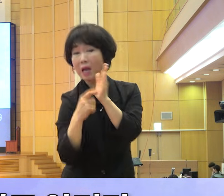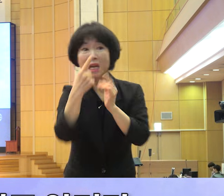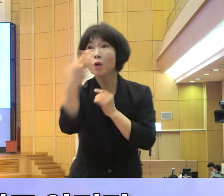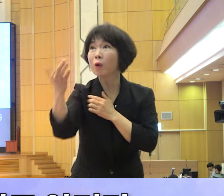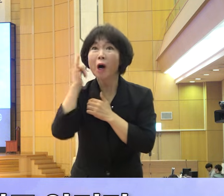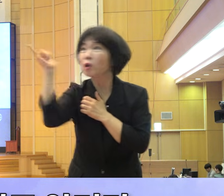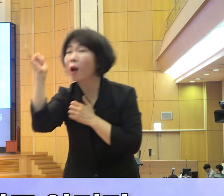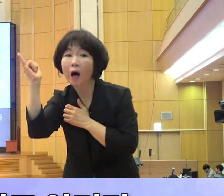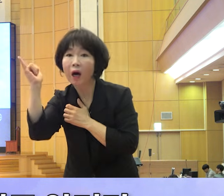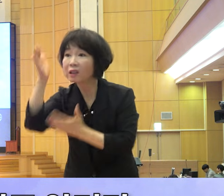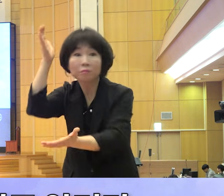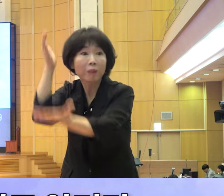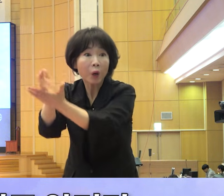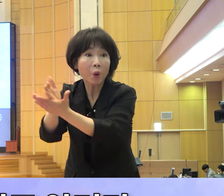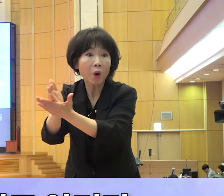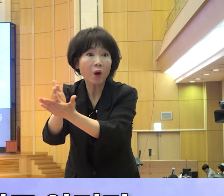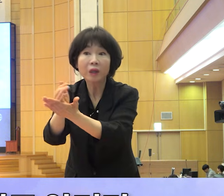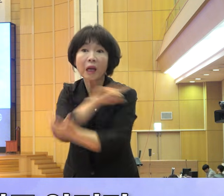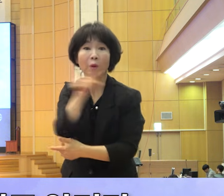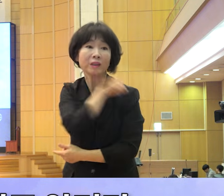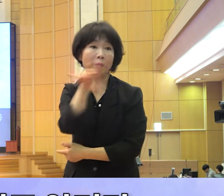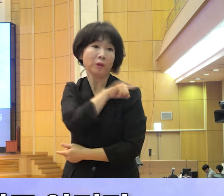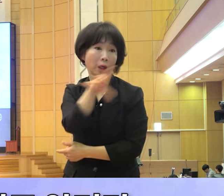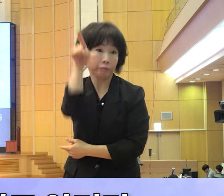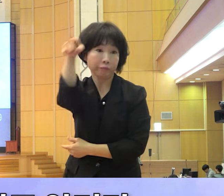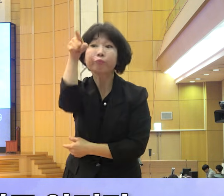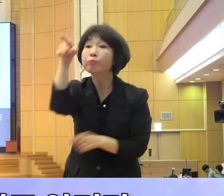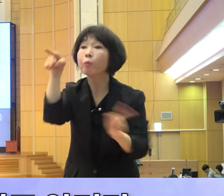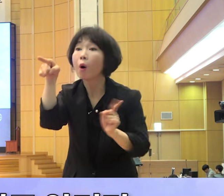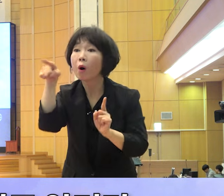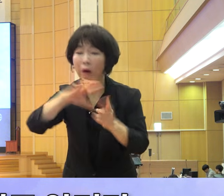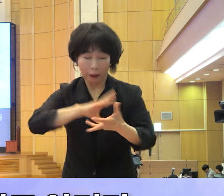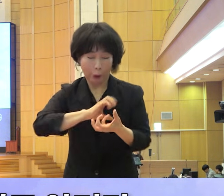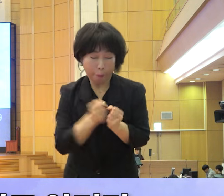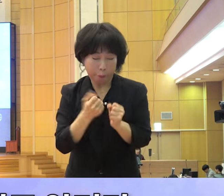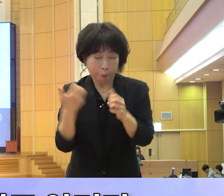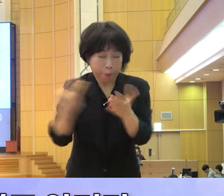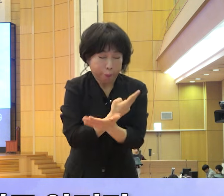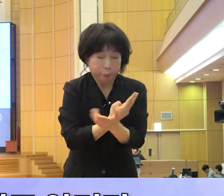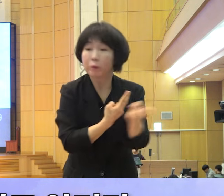119부터 신고하는 게 아니고 제일 먼저 할 일이 뭐냐?